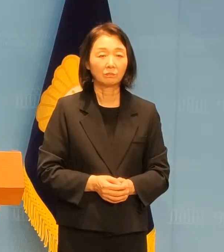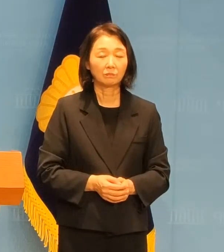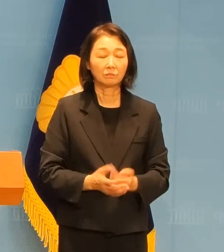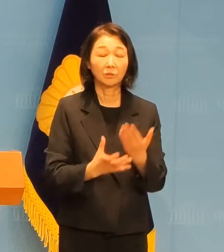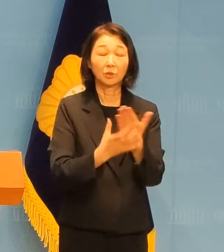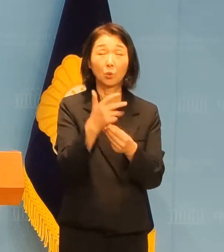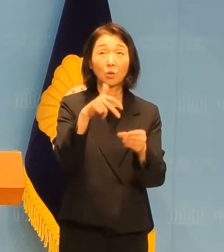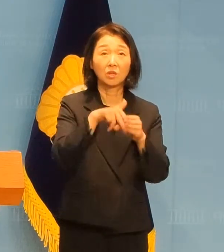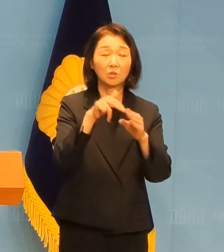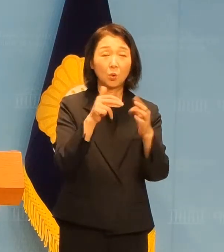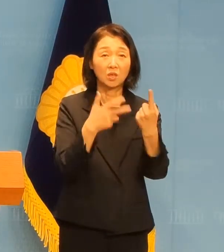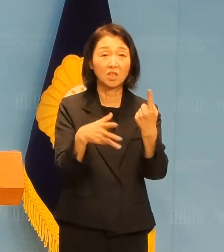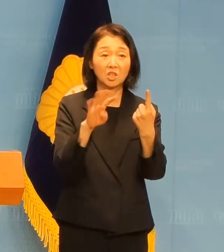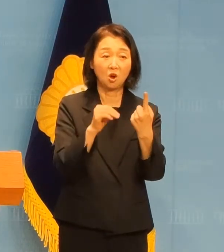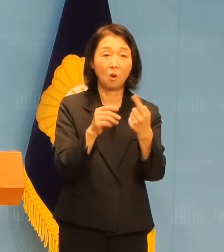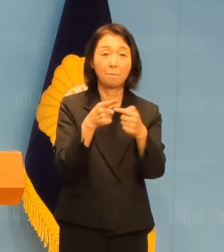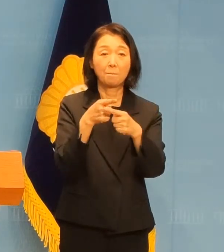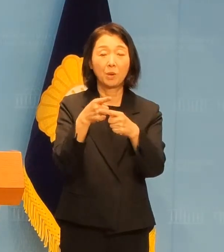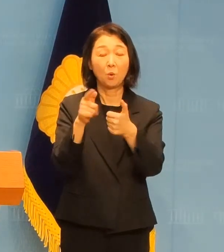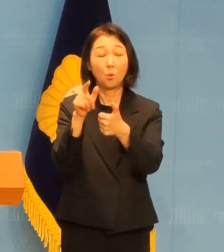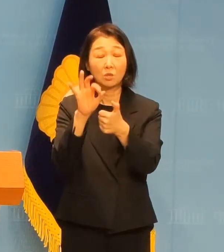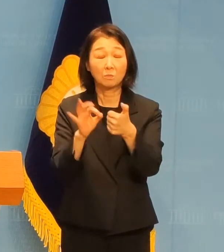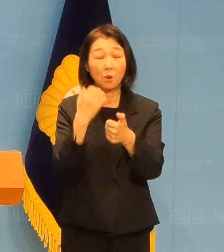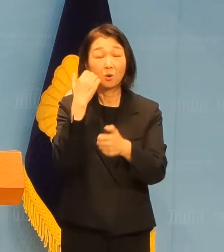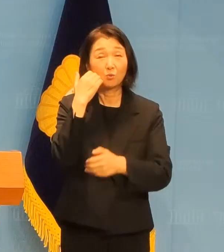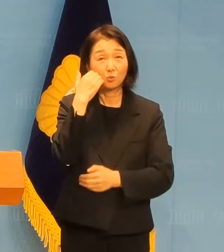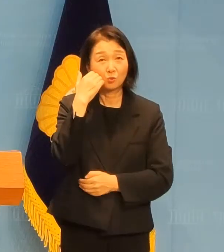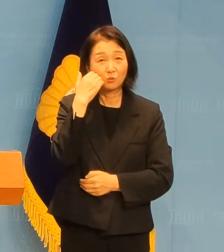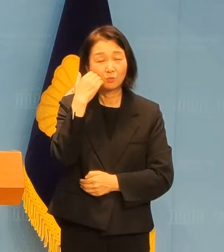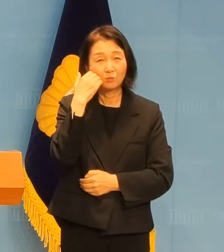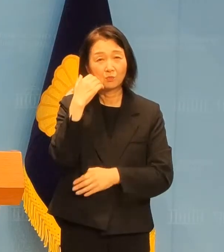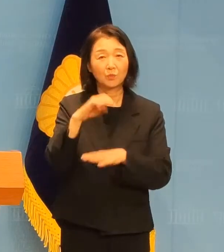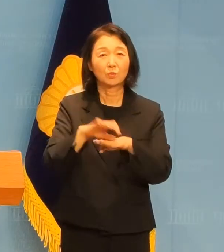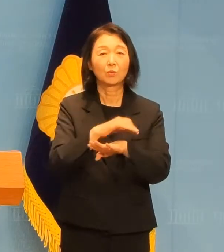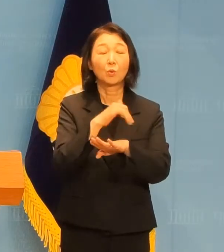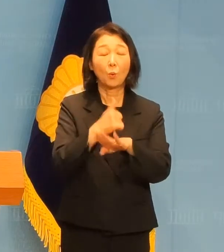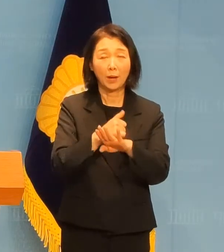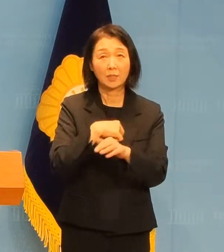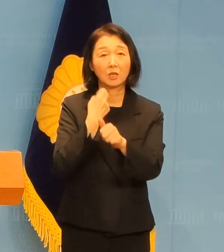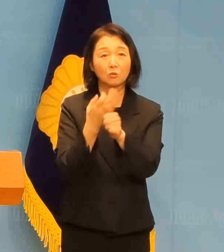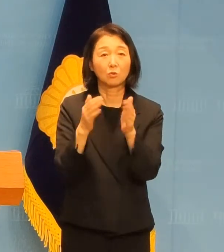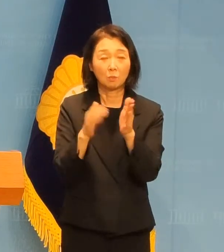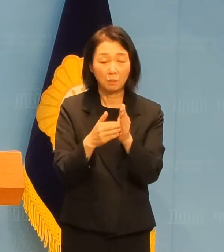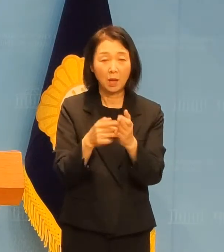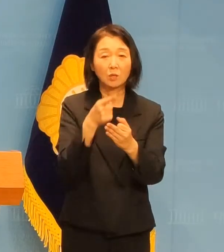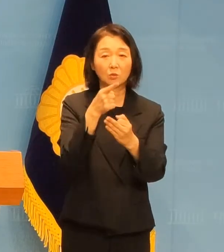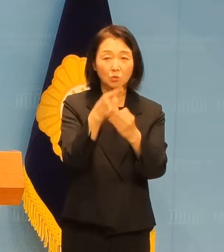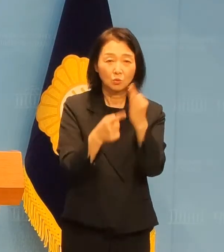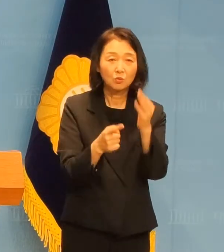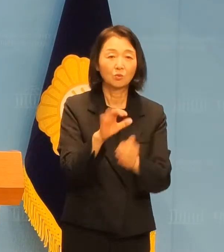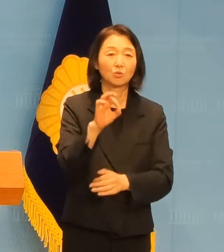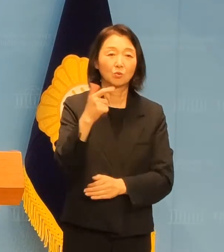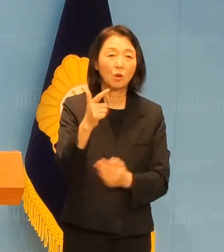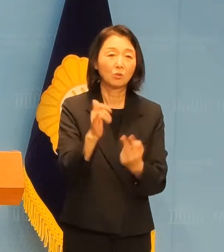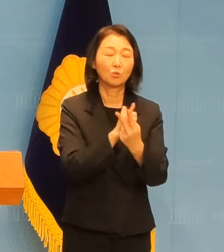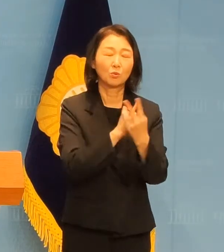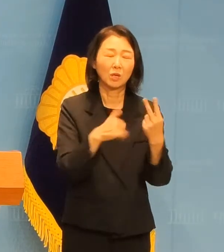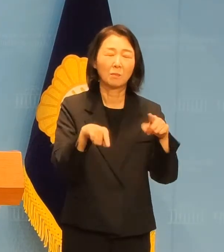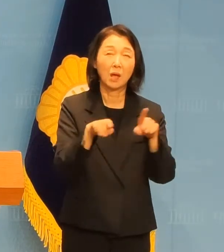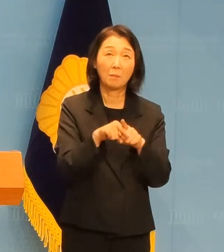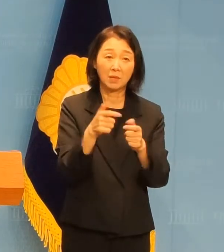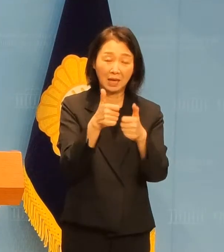통일교 1억 원의 절반은 왕자 자수였습니다. 윤석열, 권성동과 사이좋게 나눠